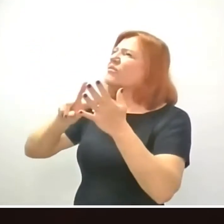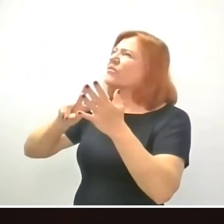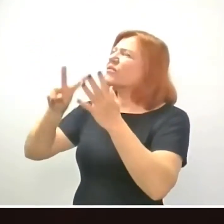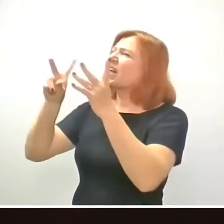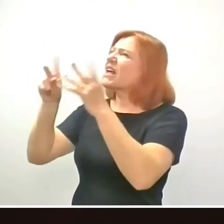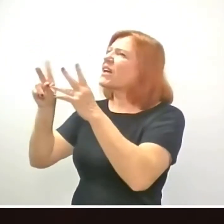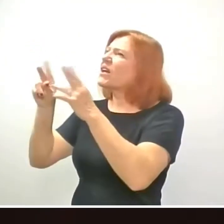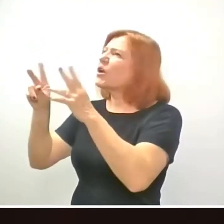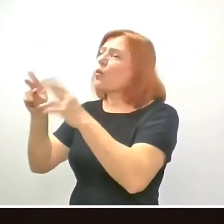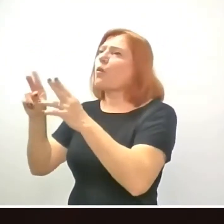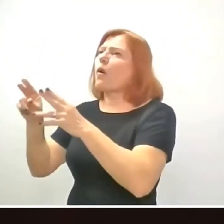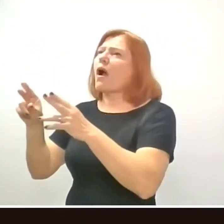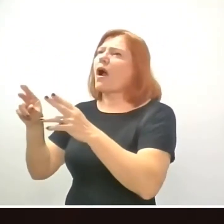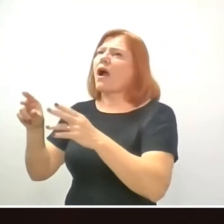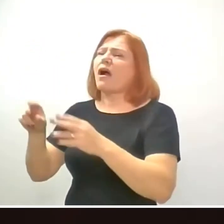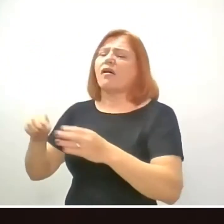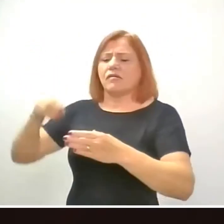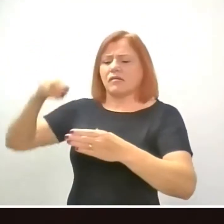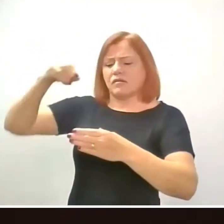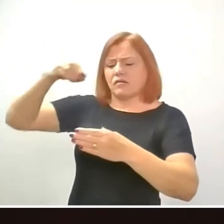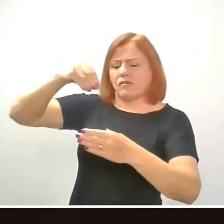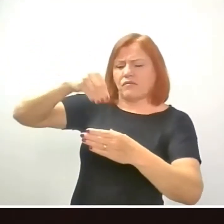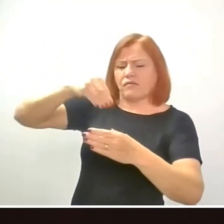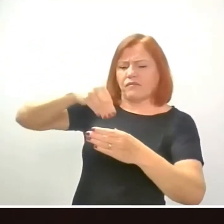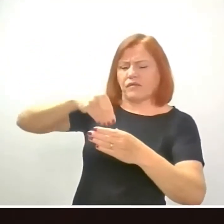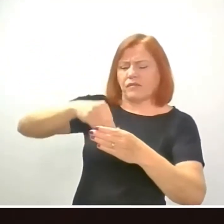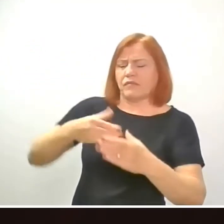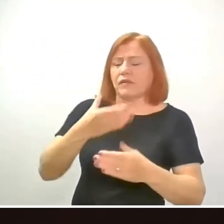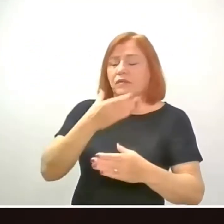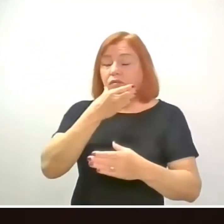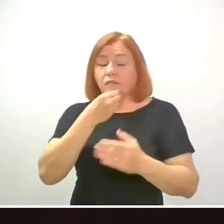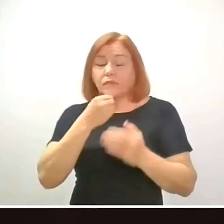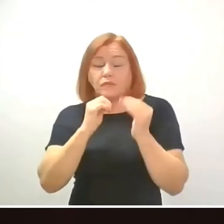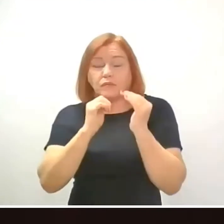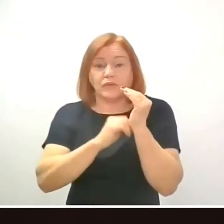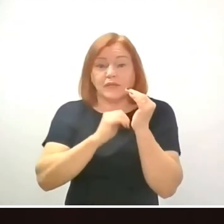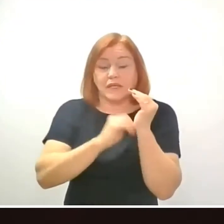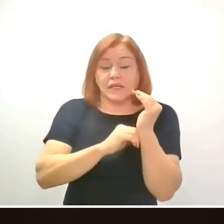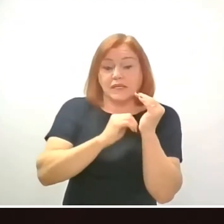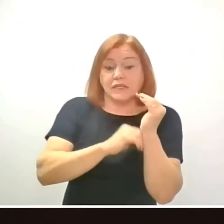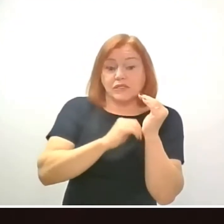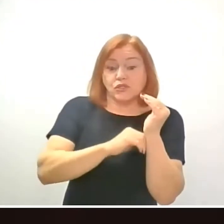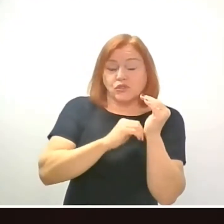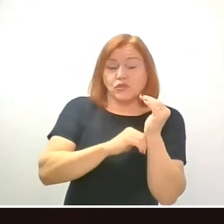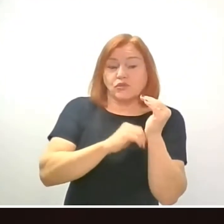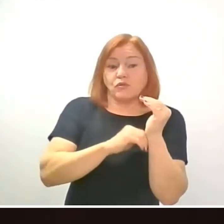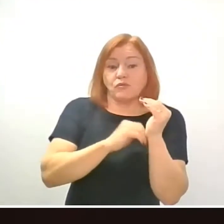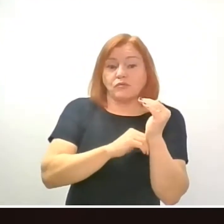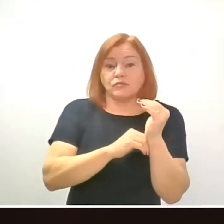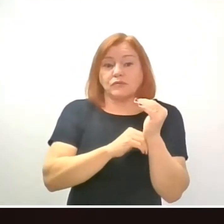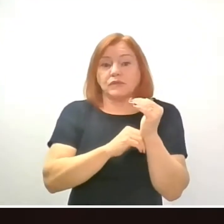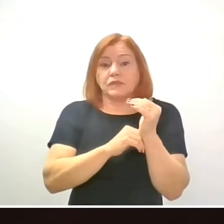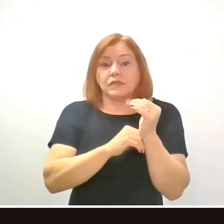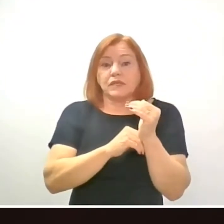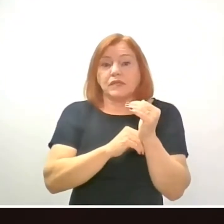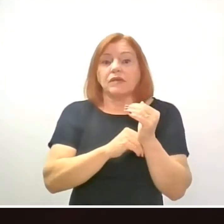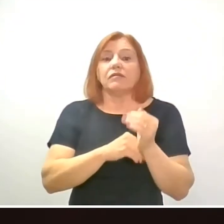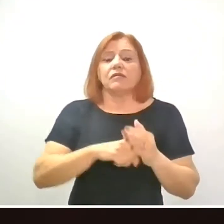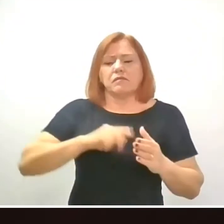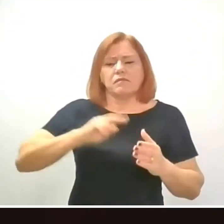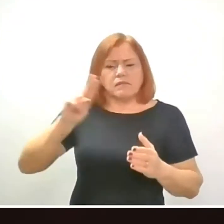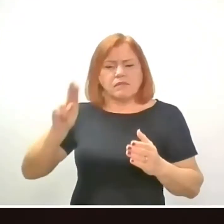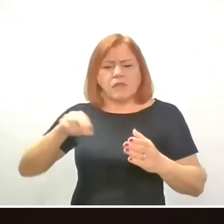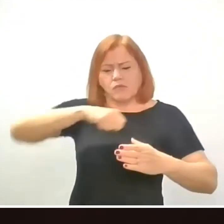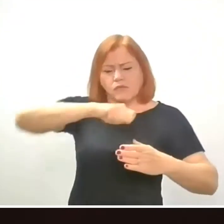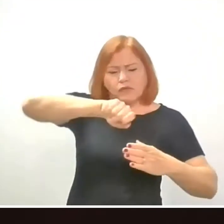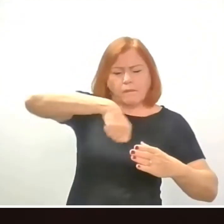em 3 medidas de farinha, até ficar tudo levedado. Vocês que são donas de casa, ou os